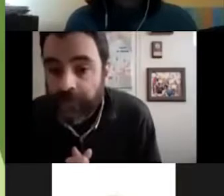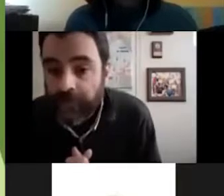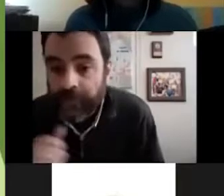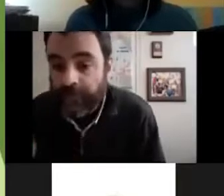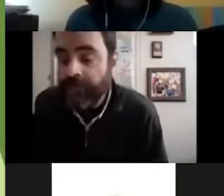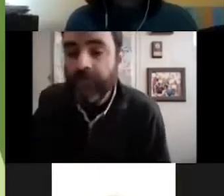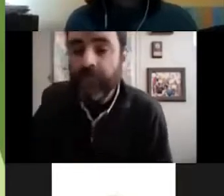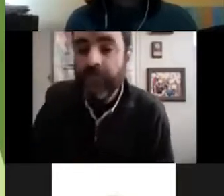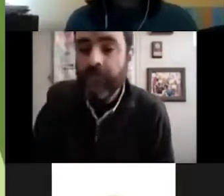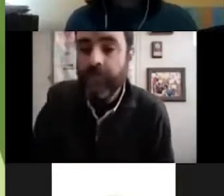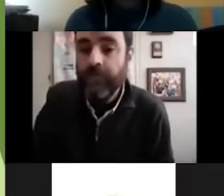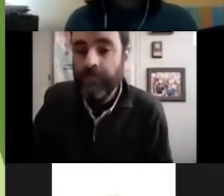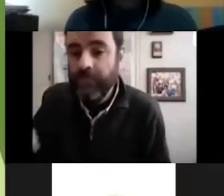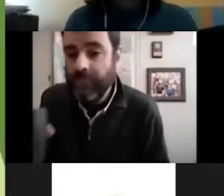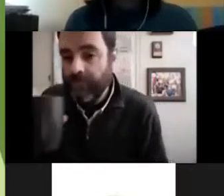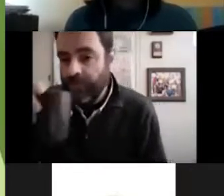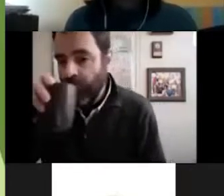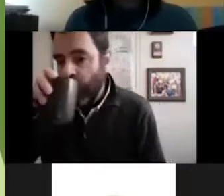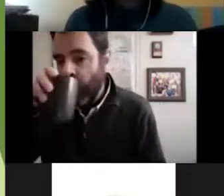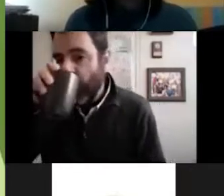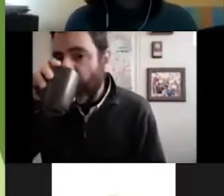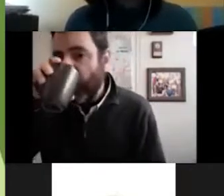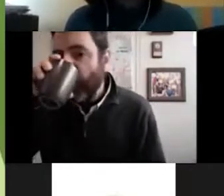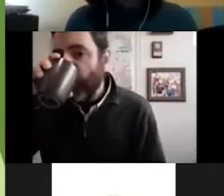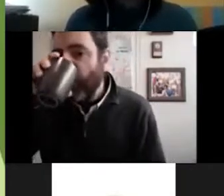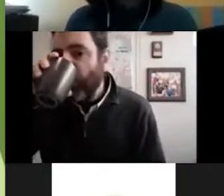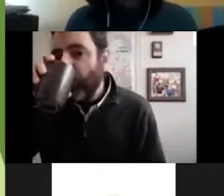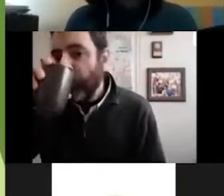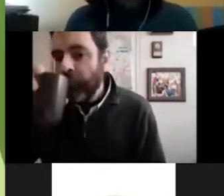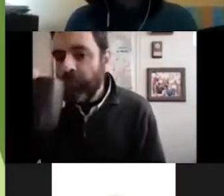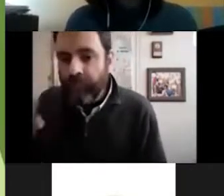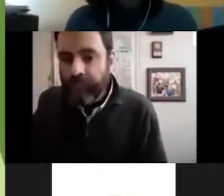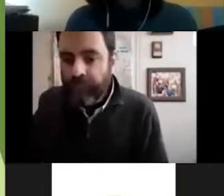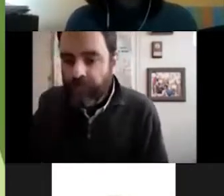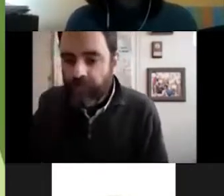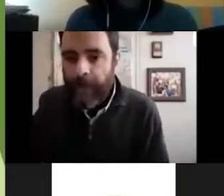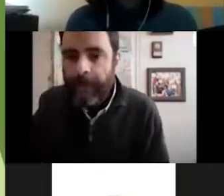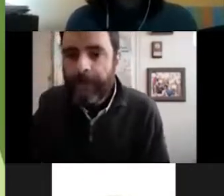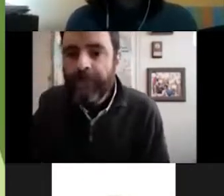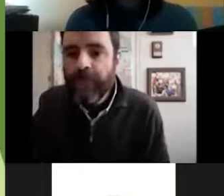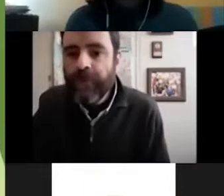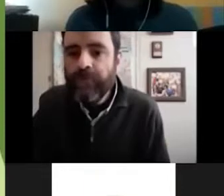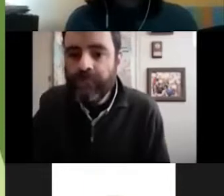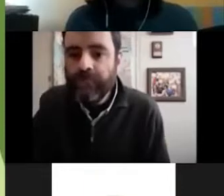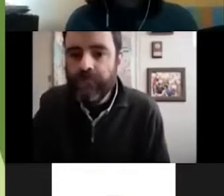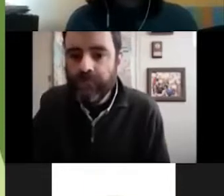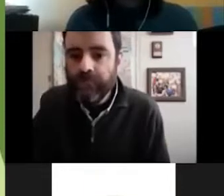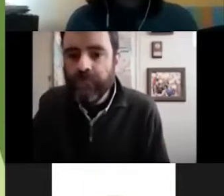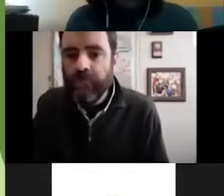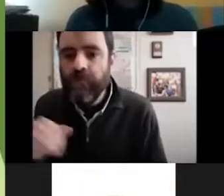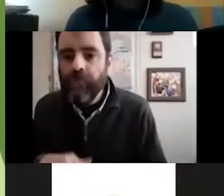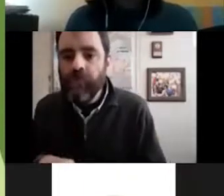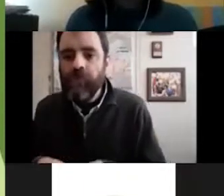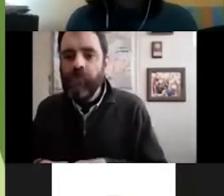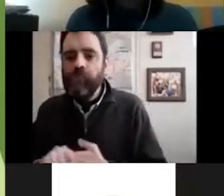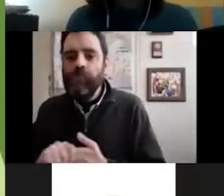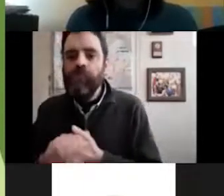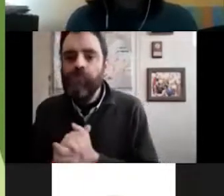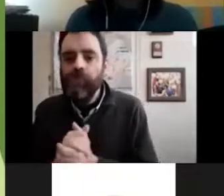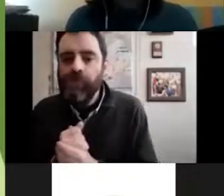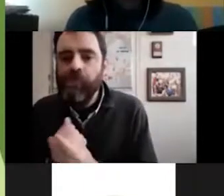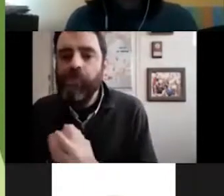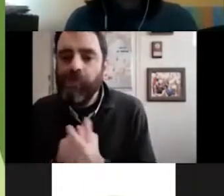¿Sí? Es que tengo una duda. Es que mencionaba que funcionaba mediante tres instituciones, que era la